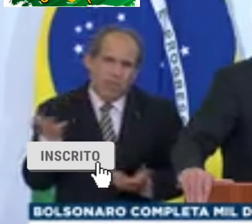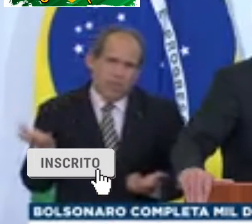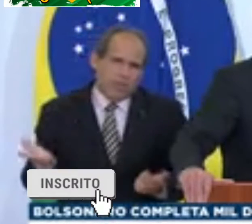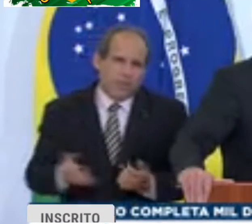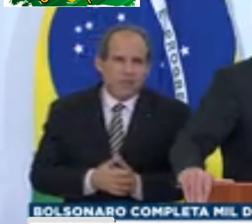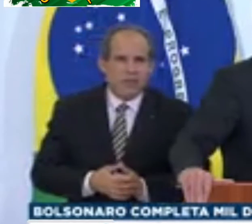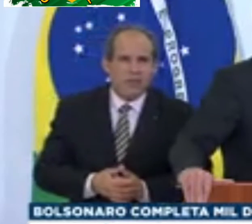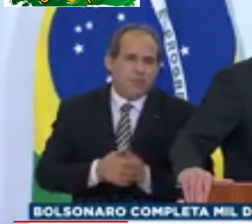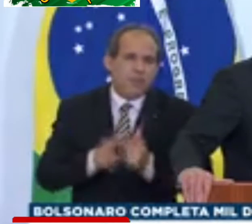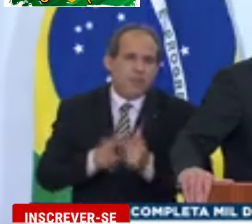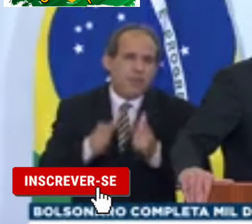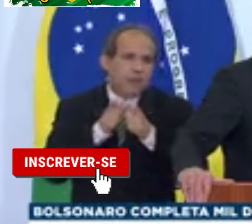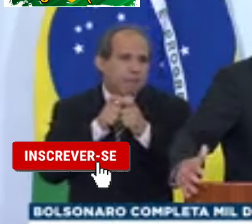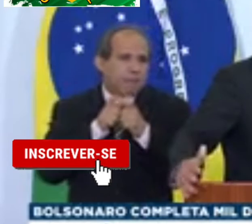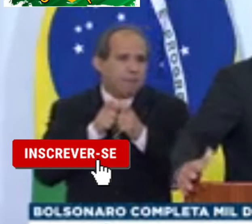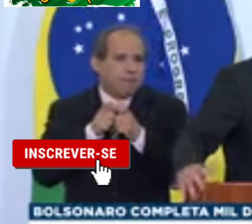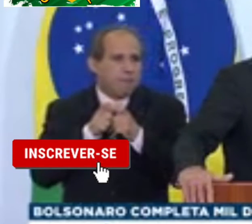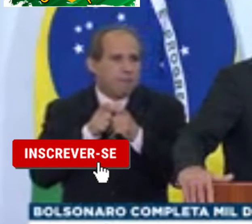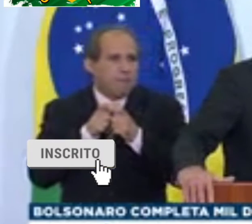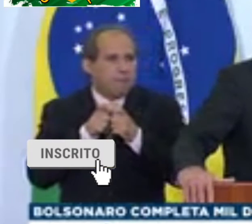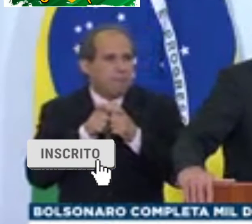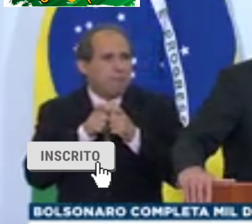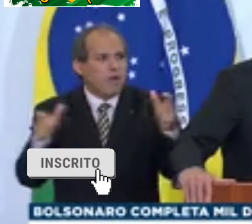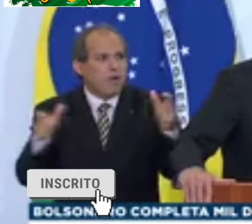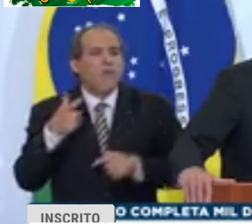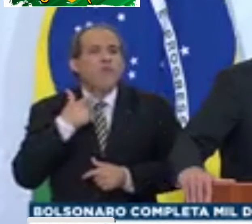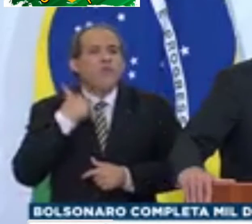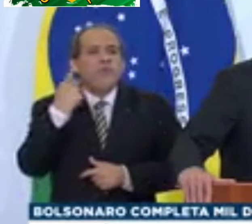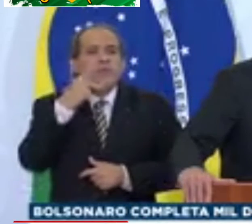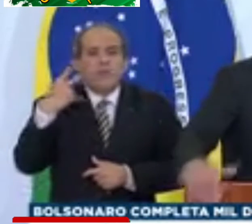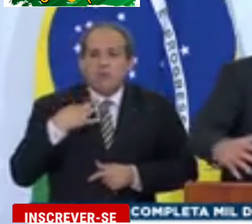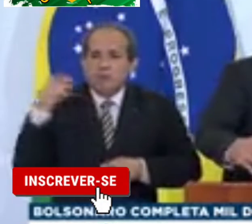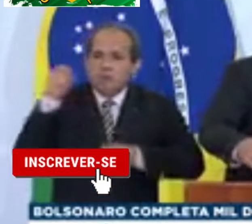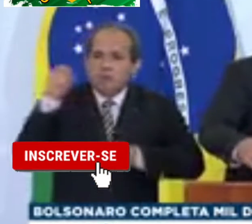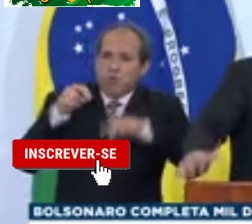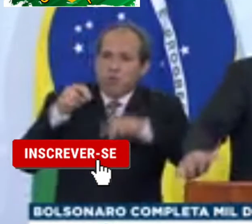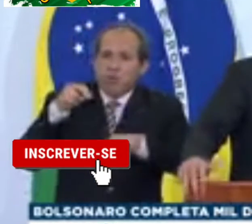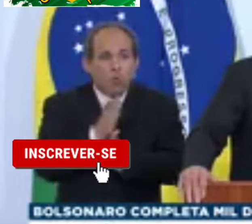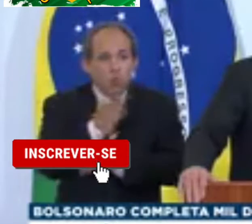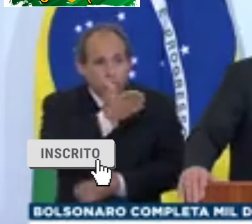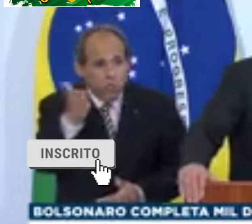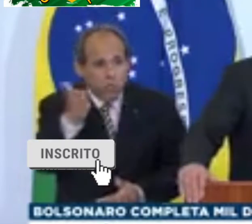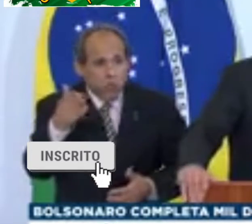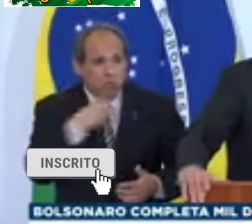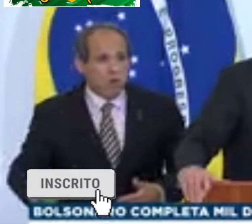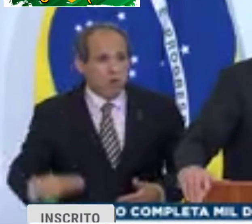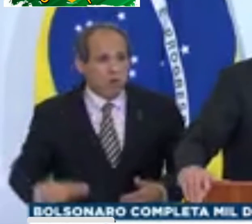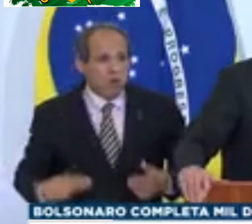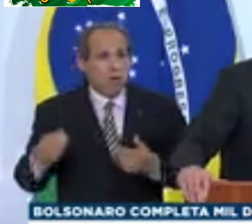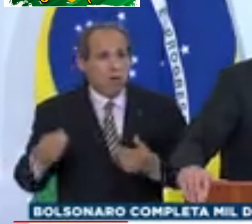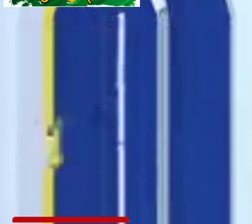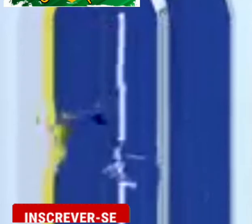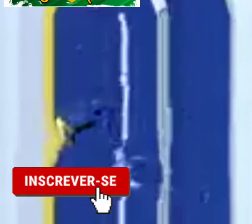Em grande parte, quase todos aqui estão voluntariamente aqui. Os meus ministros estão voluntariamente, foram